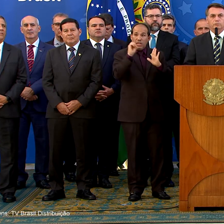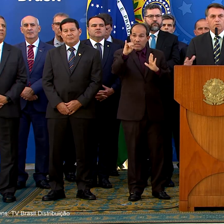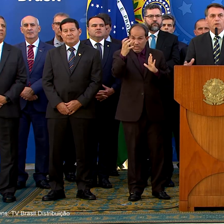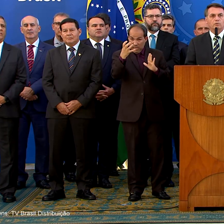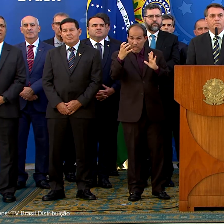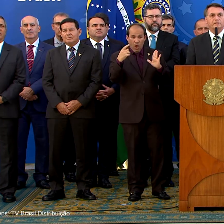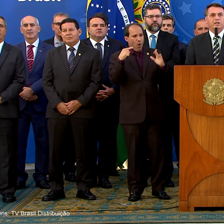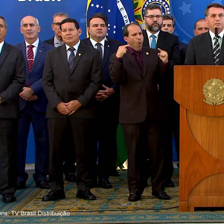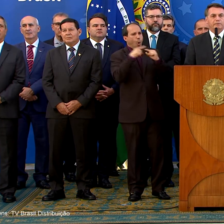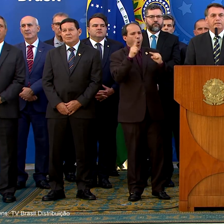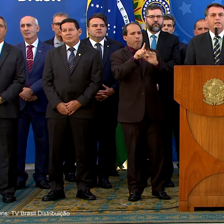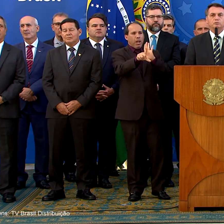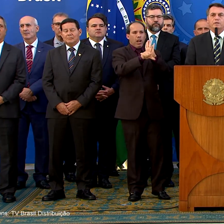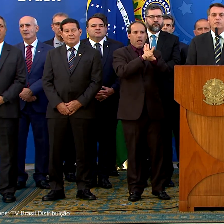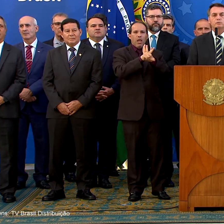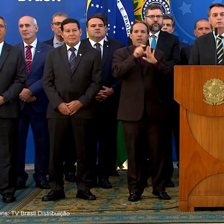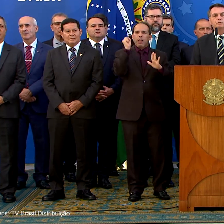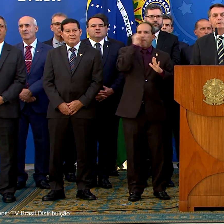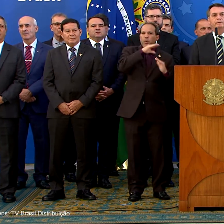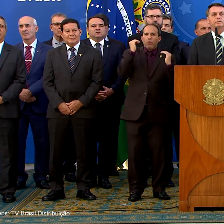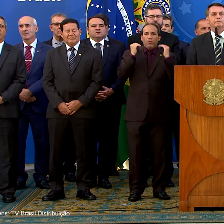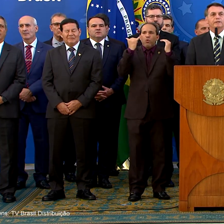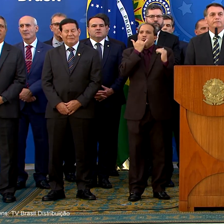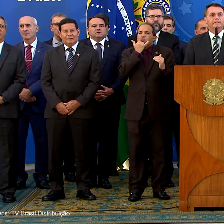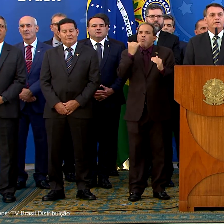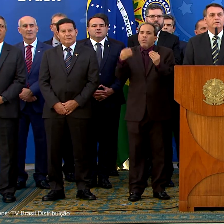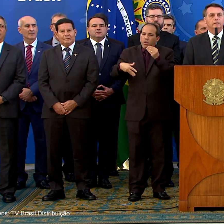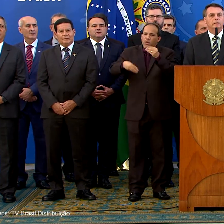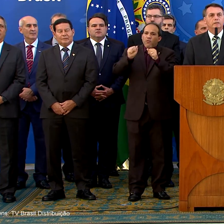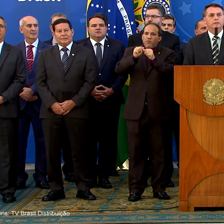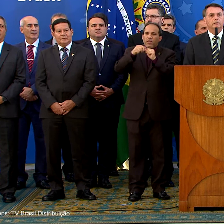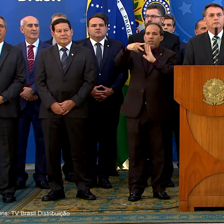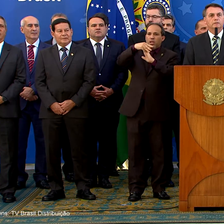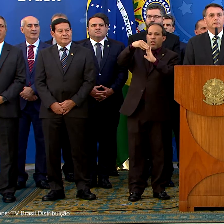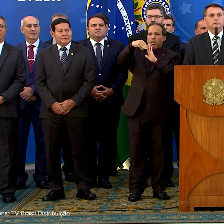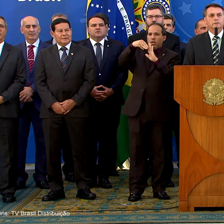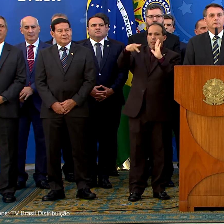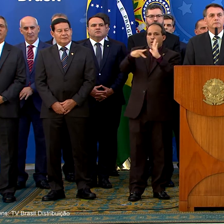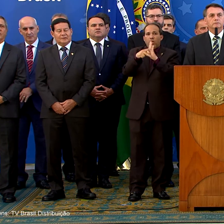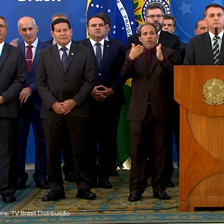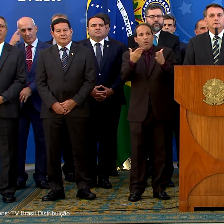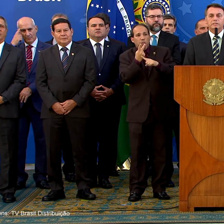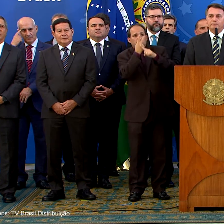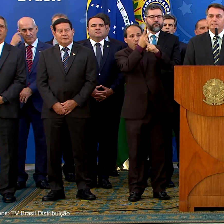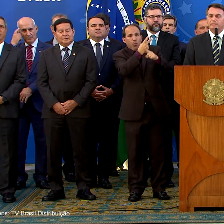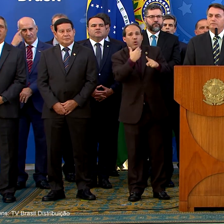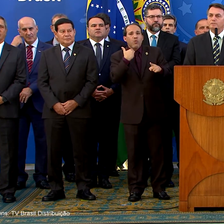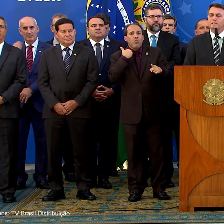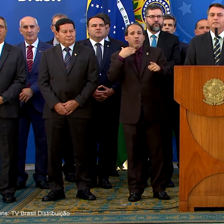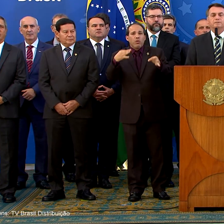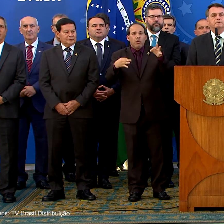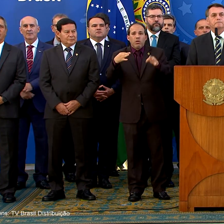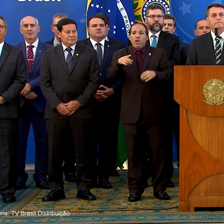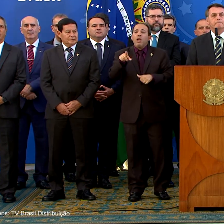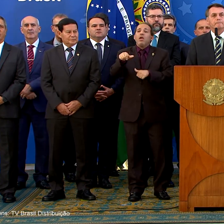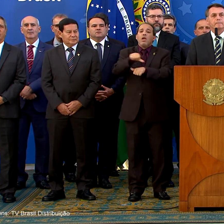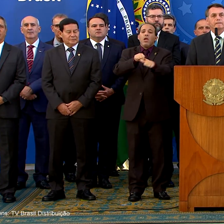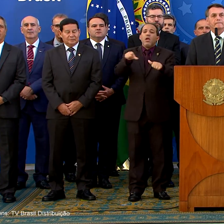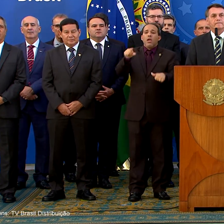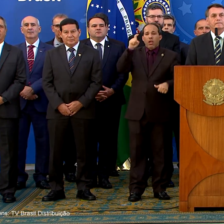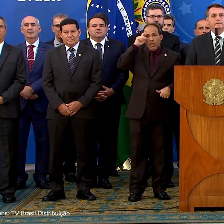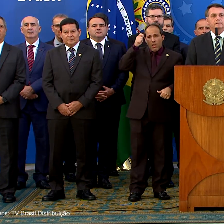dim junto ao órgão competente para que ele há juízes junto ao supremo tribunal federal a resposta dele foi o